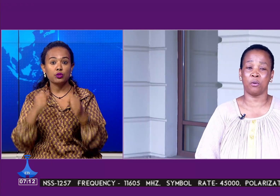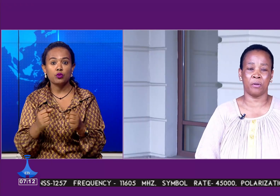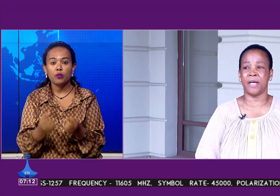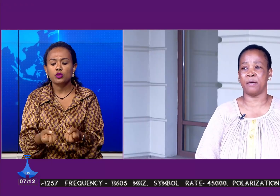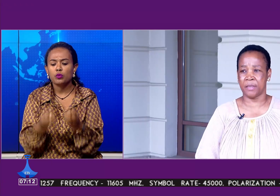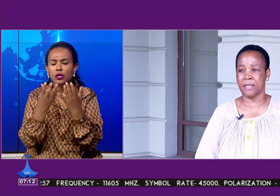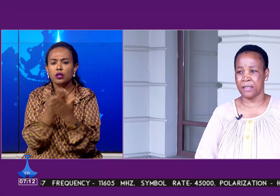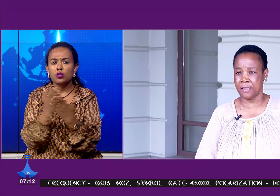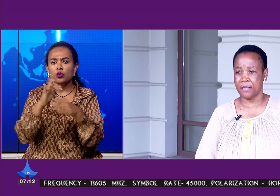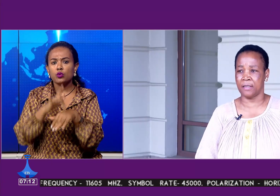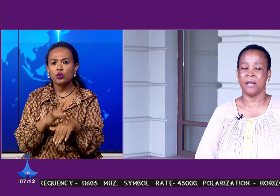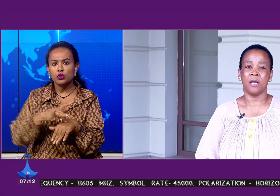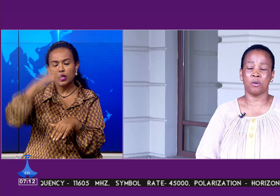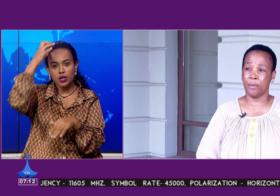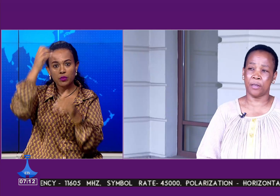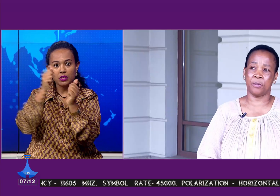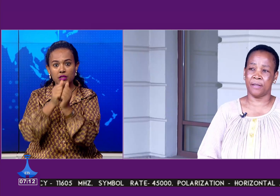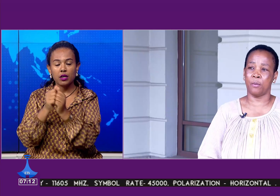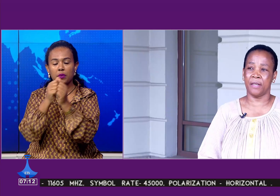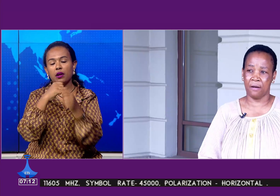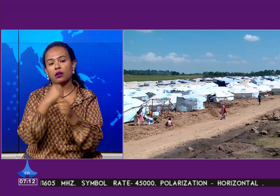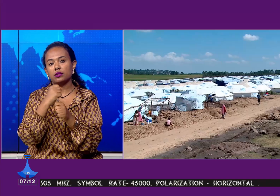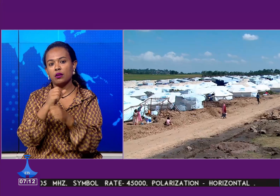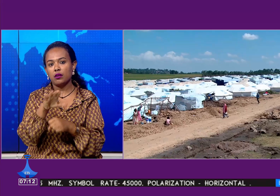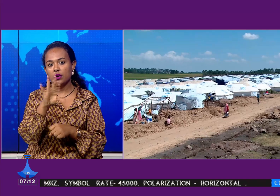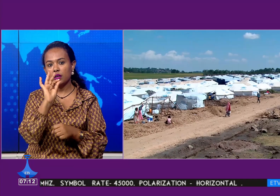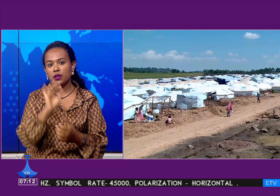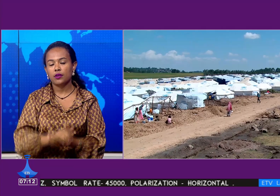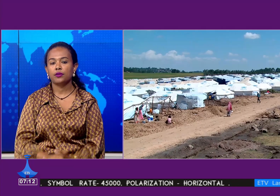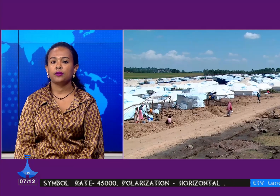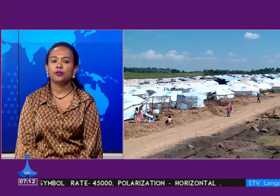በርካታ ጉዳዮች ላይ ከመንግስት ጋር በጋራ እየሰራ እንገኛለን።